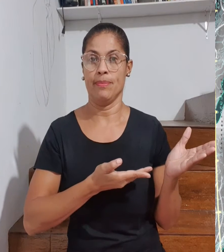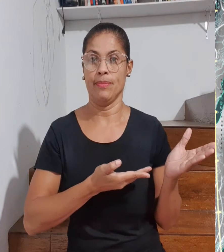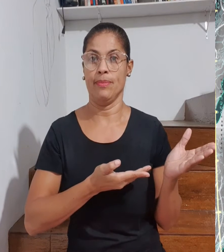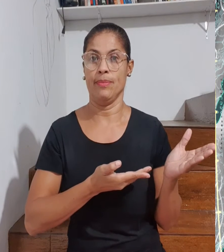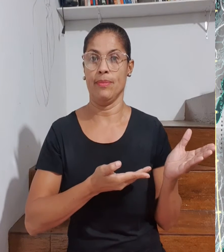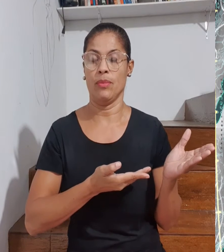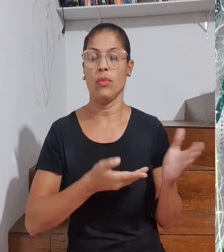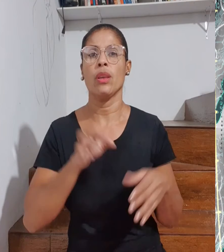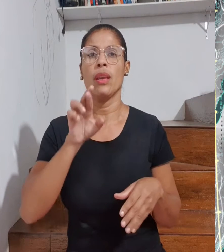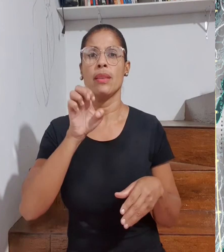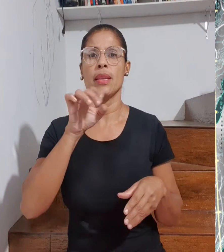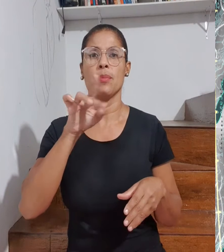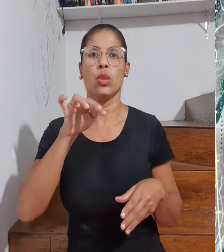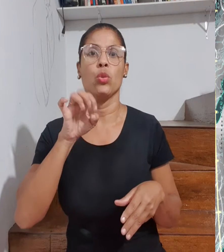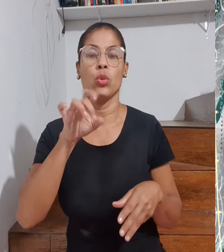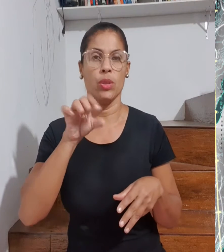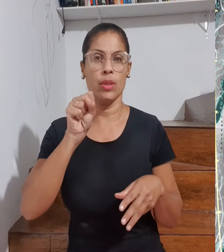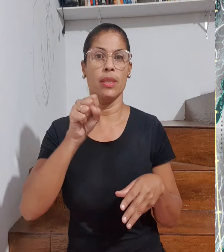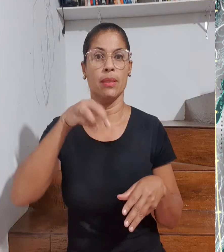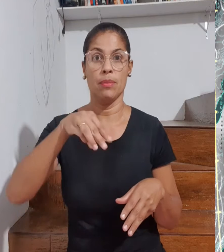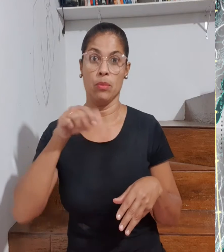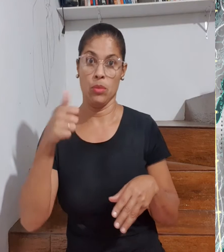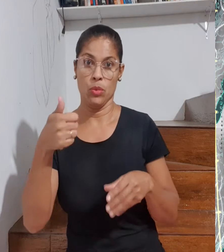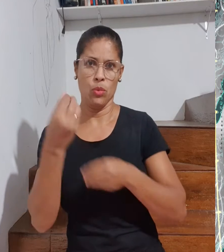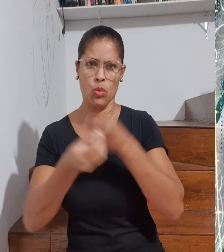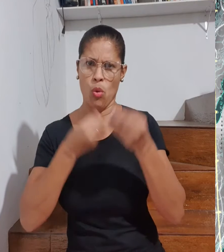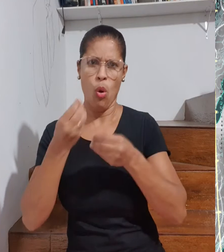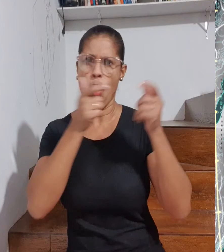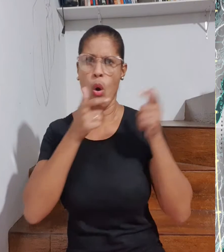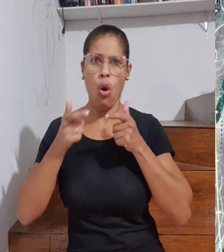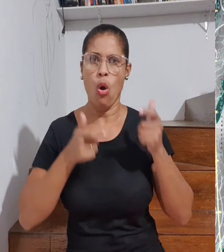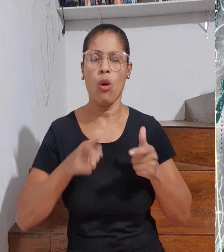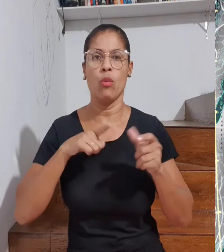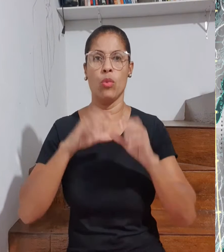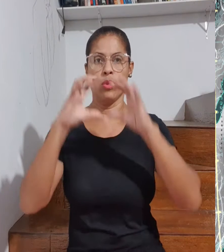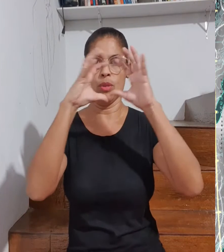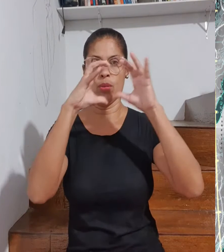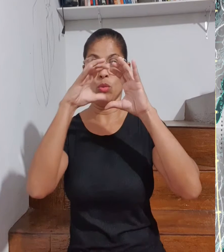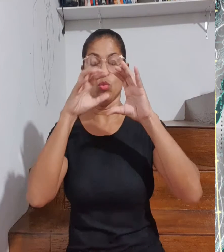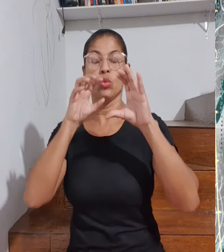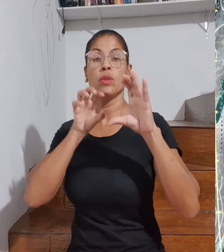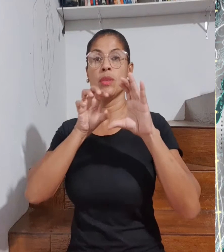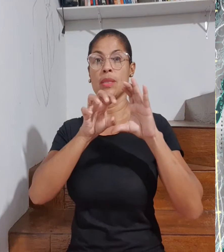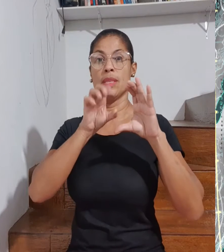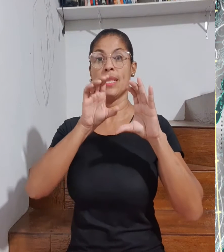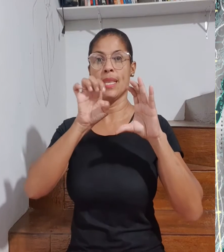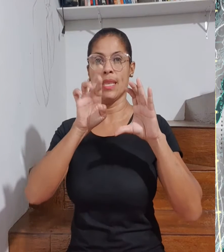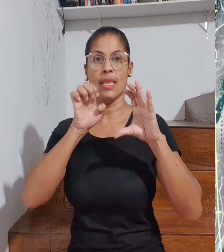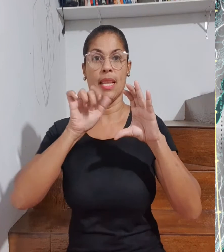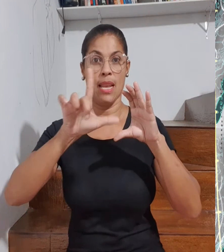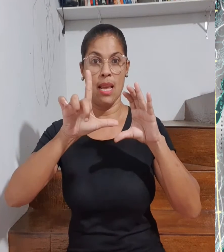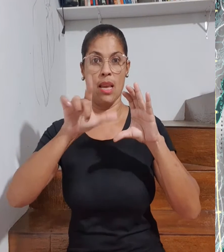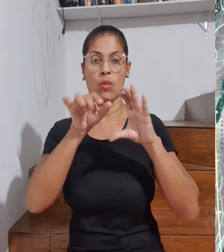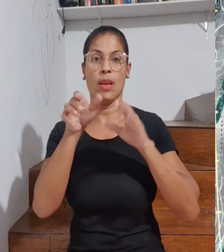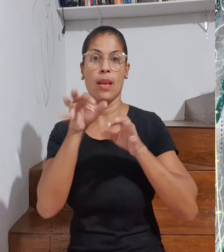M3. Os receptores M1 se localizam principalmente no sistema nervoso central,